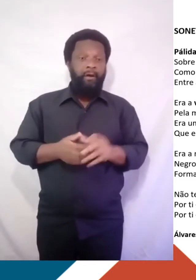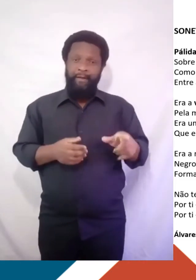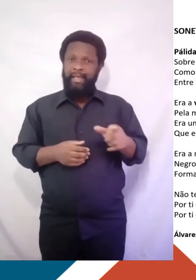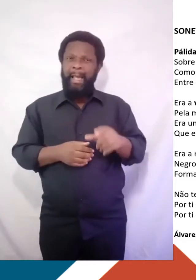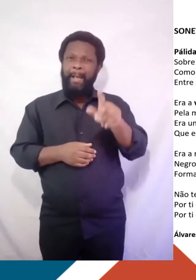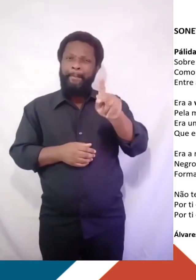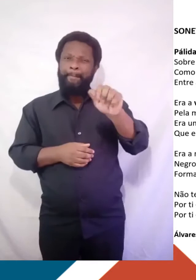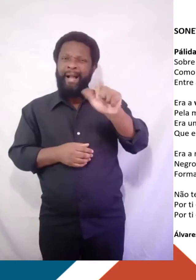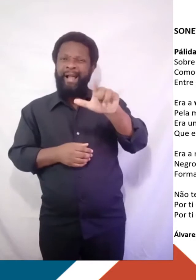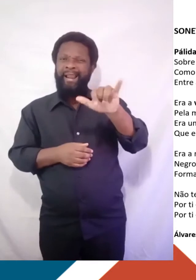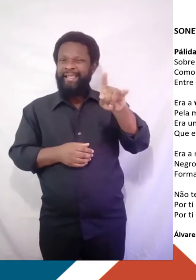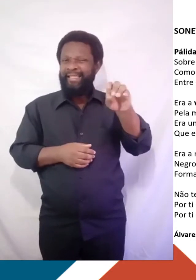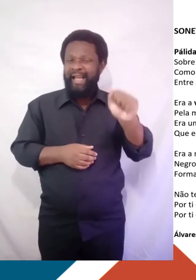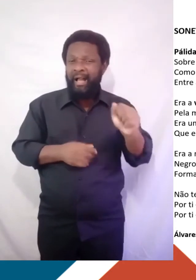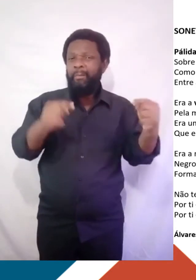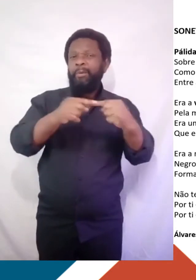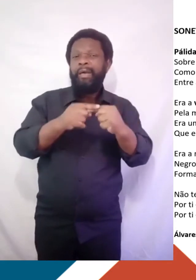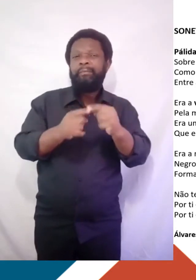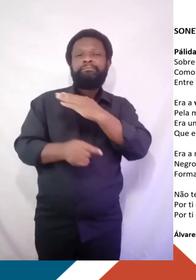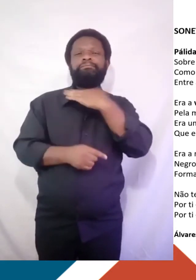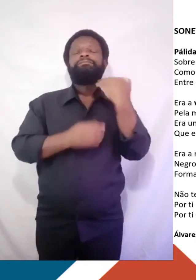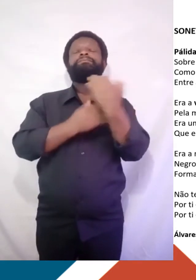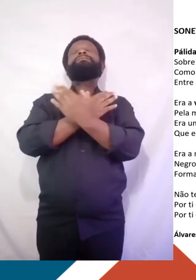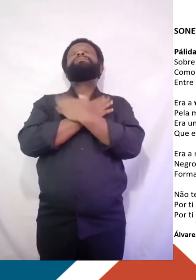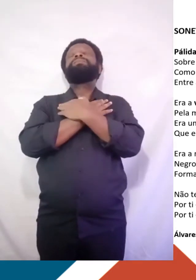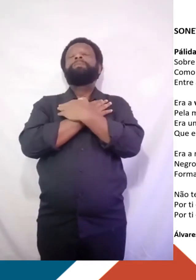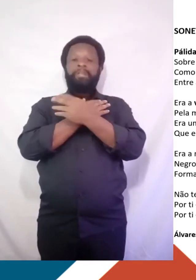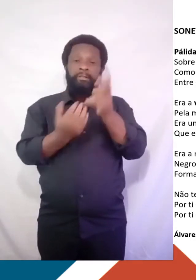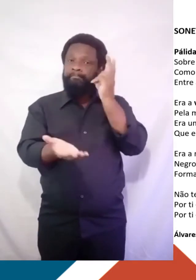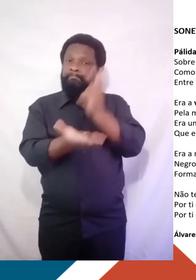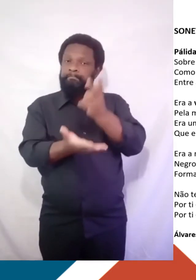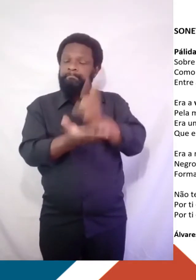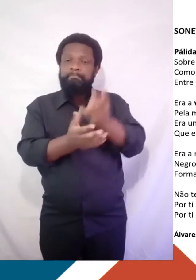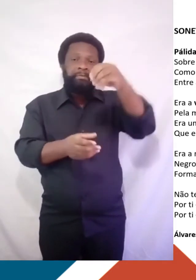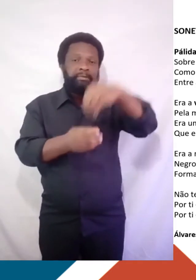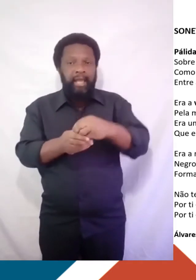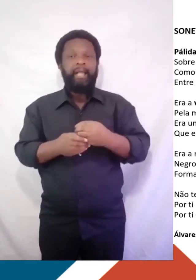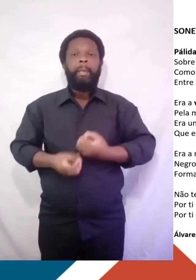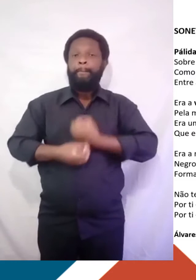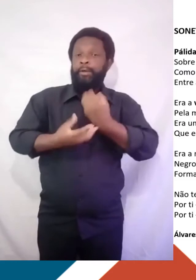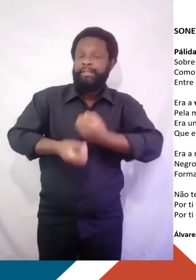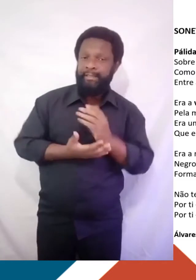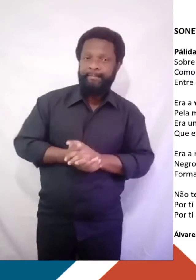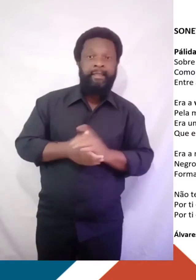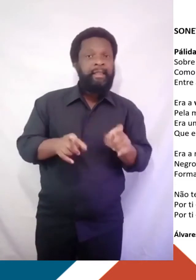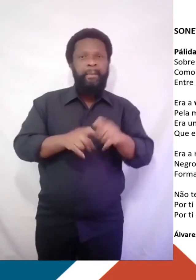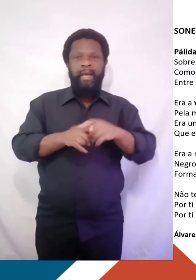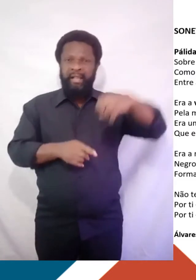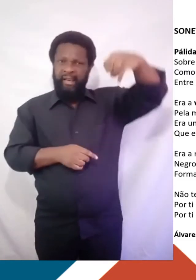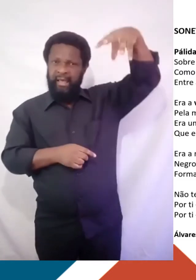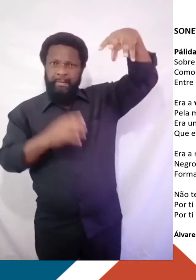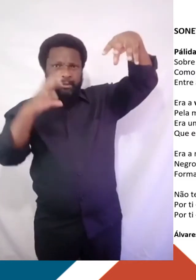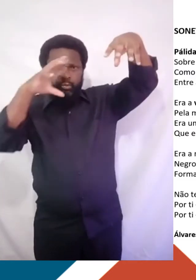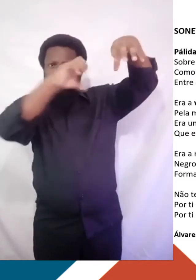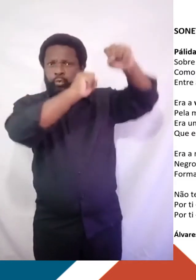a palidez está associada com a morte, tema bastante recorrente nos poemas ultrarromânticos. Por fim, as expressões lâmpada